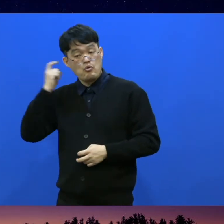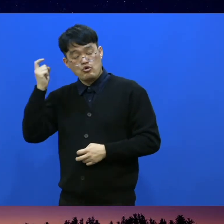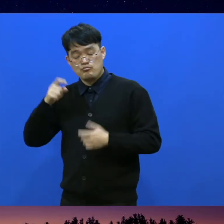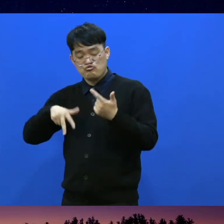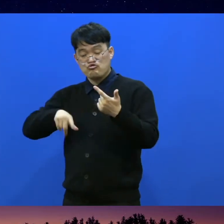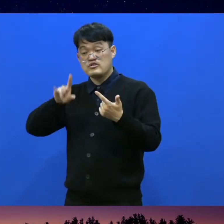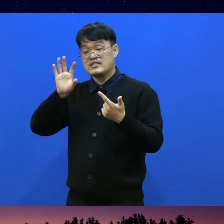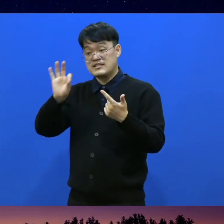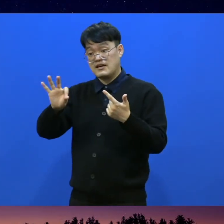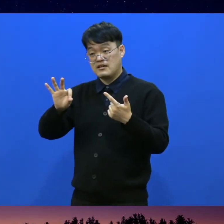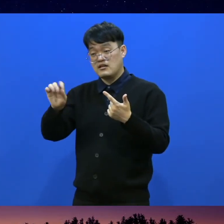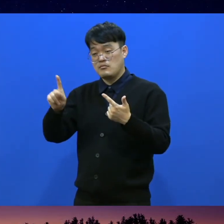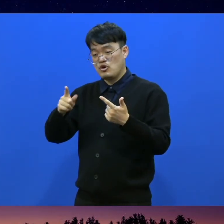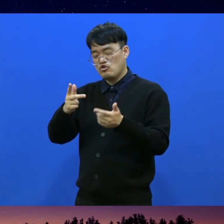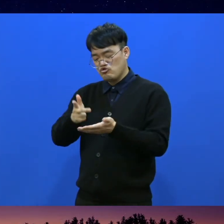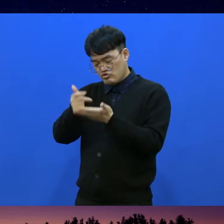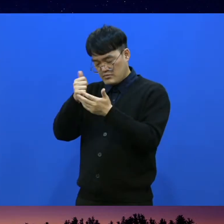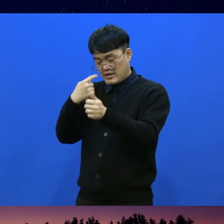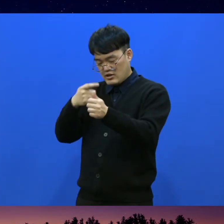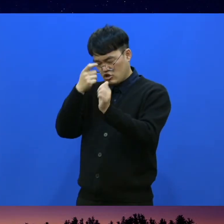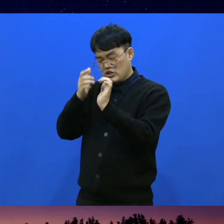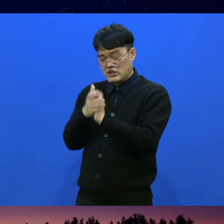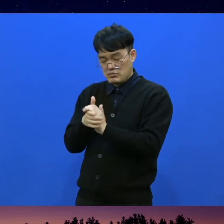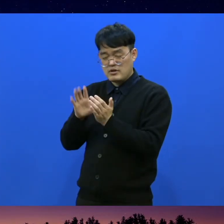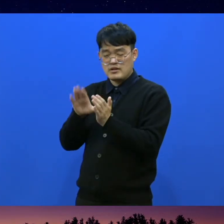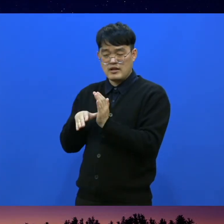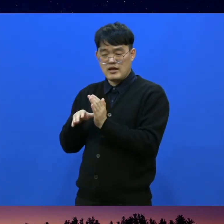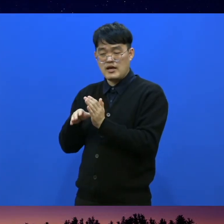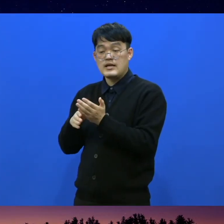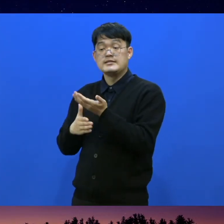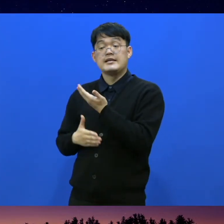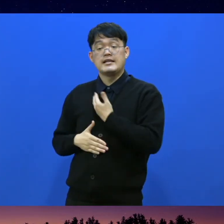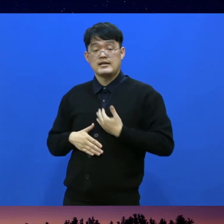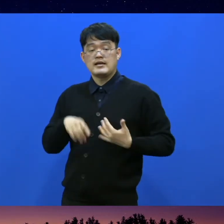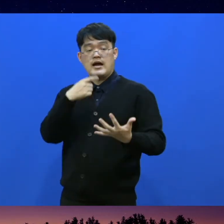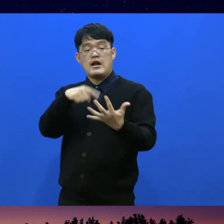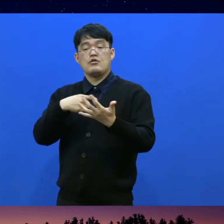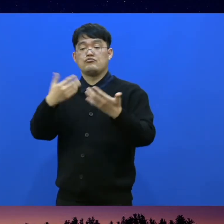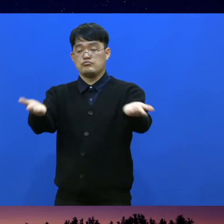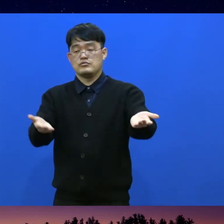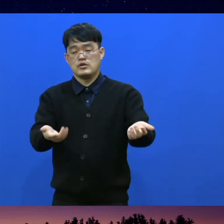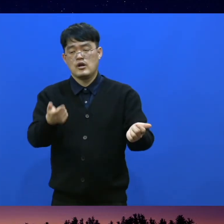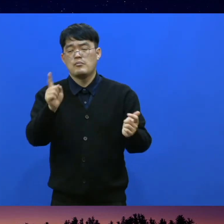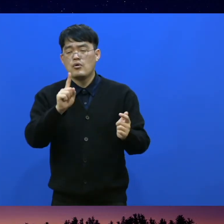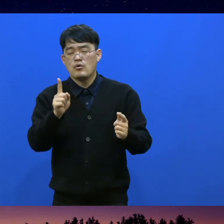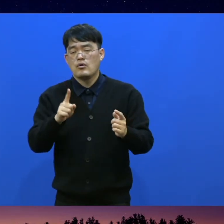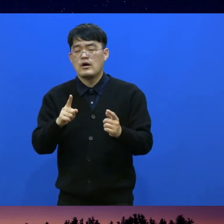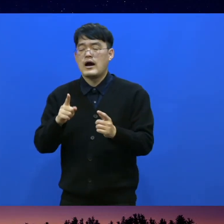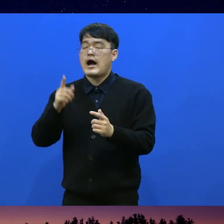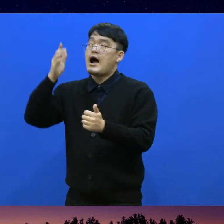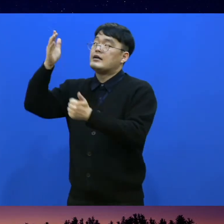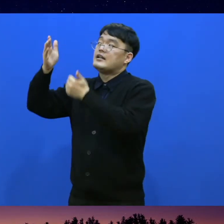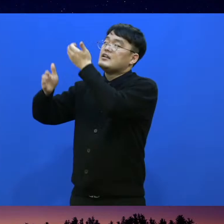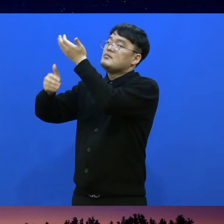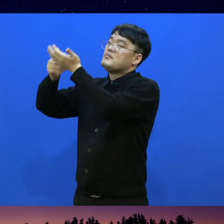예수님이 말씀하시면서 제자들의 기도를 가르쳐 주시죠. 그 기도의 첫머리가 뭐예요? 하나님의